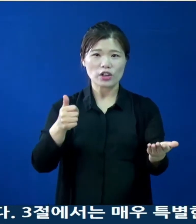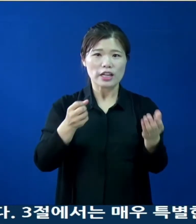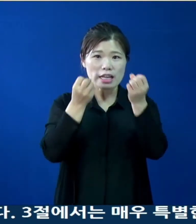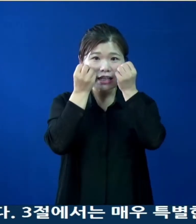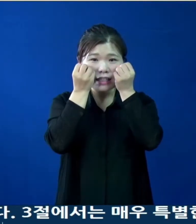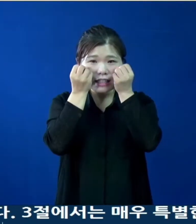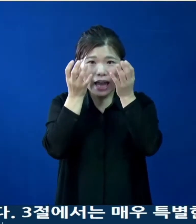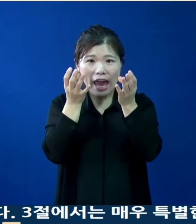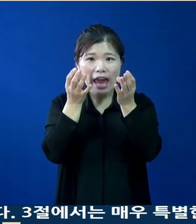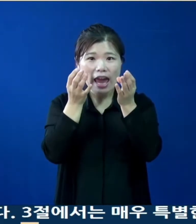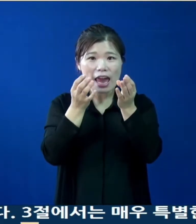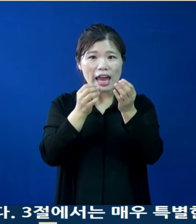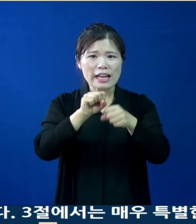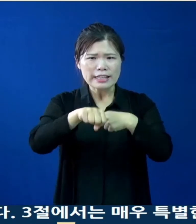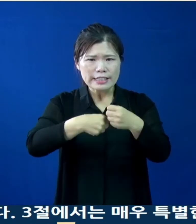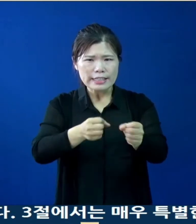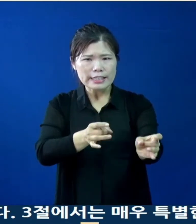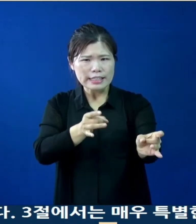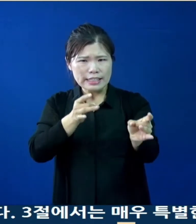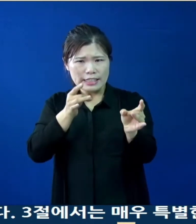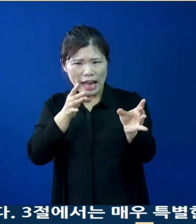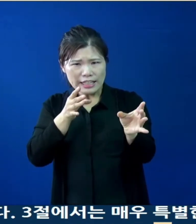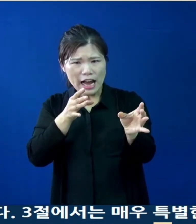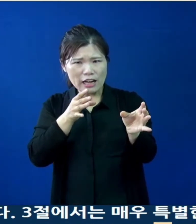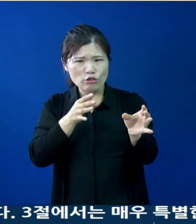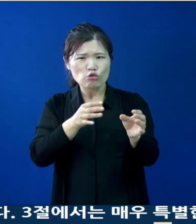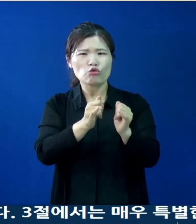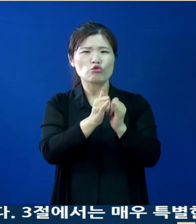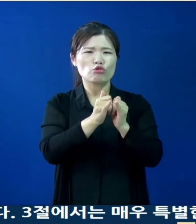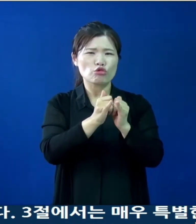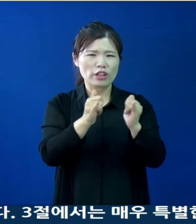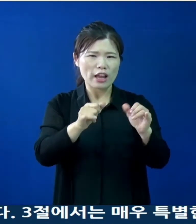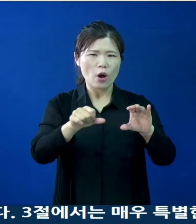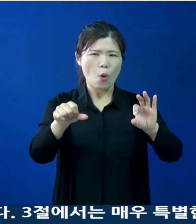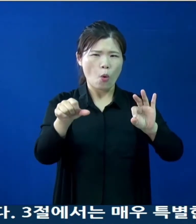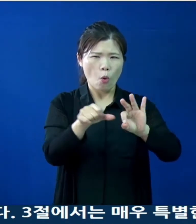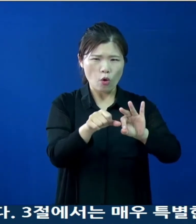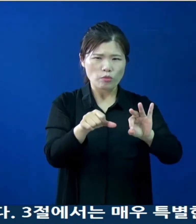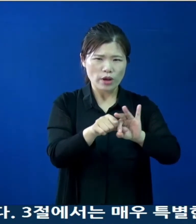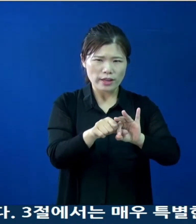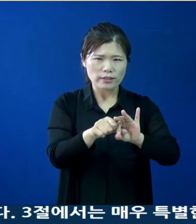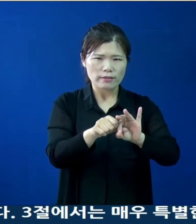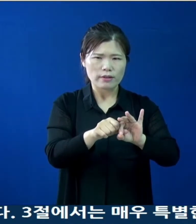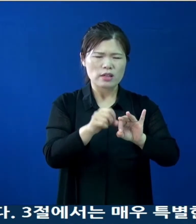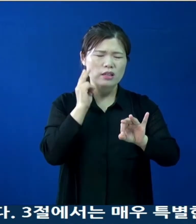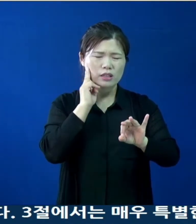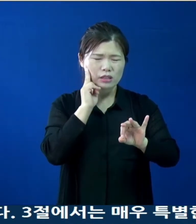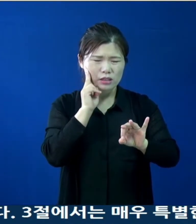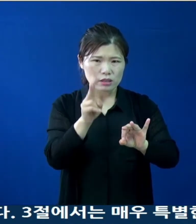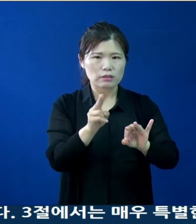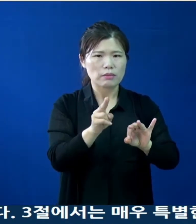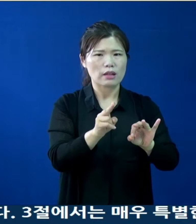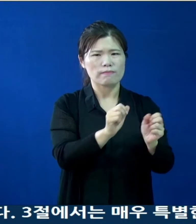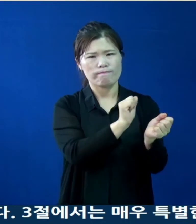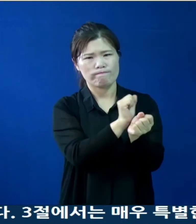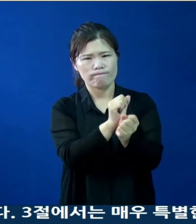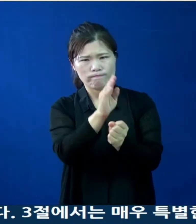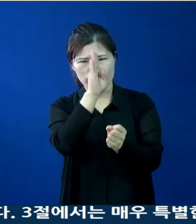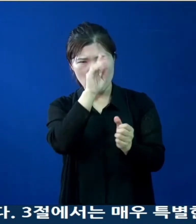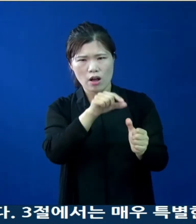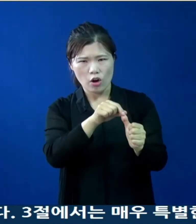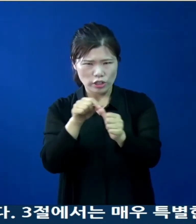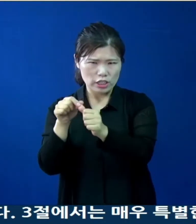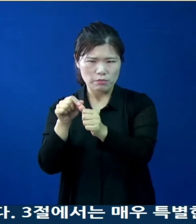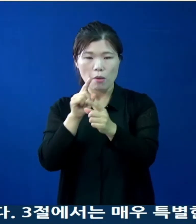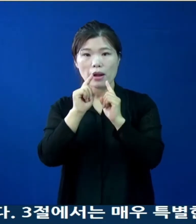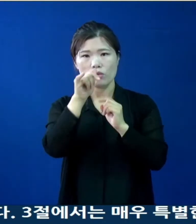사냥꾼의 올무에서와 심한 전염병에서 건지실 것이며. 시편의 기자는 특별한